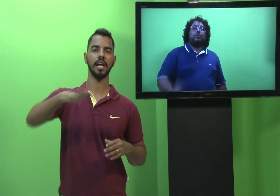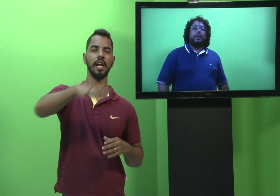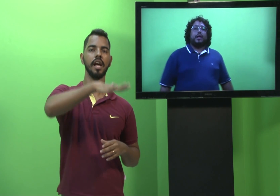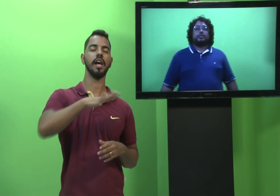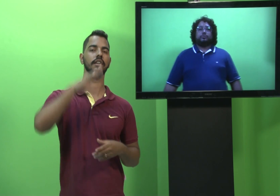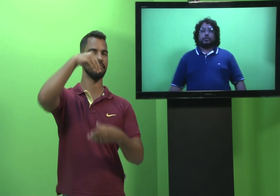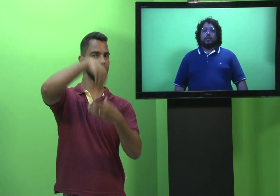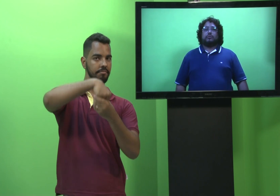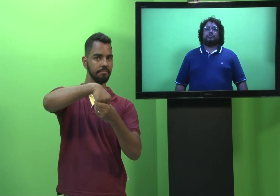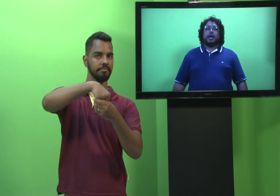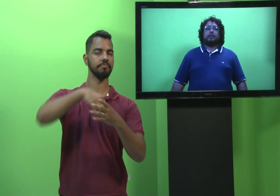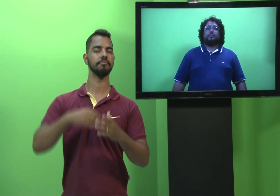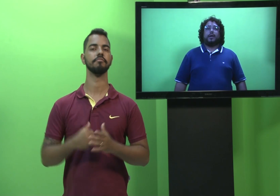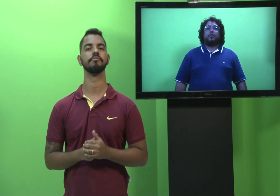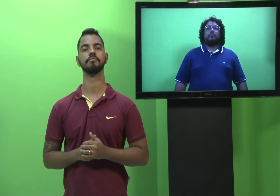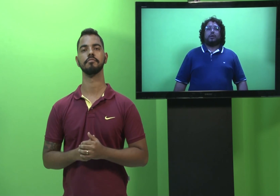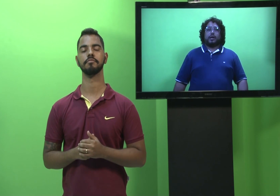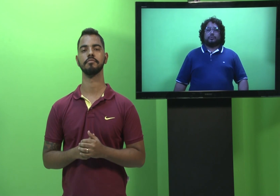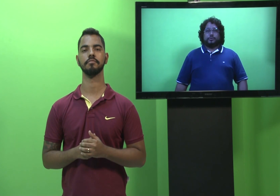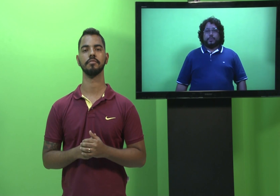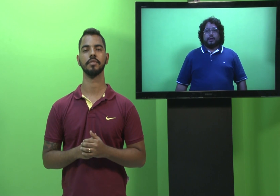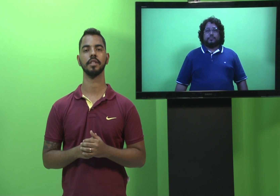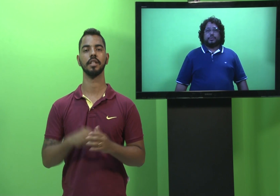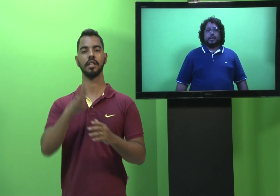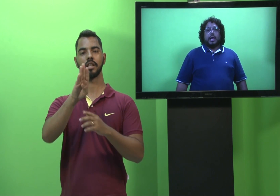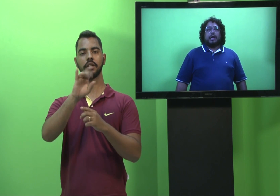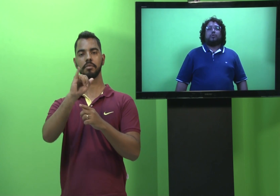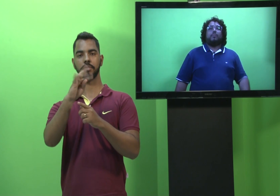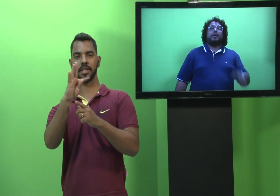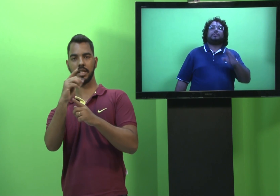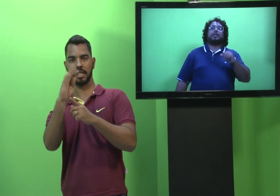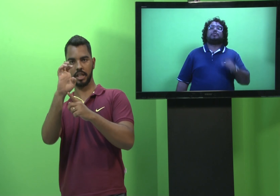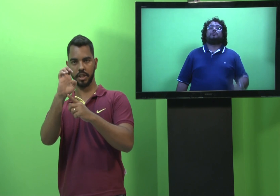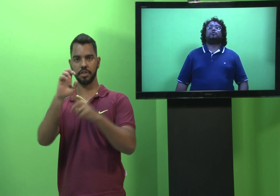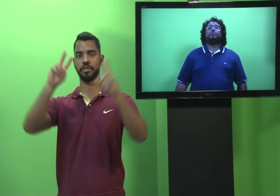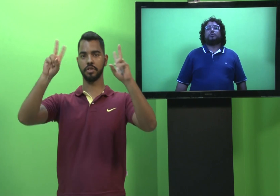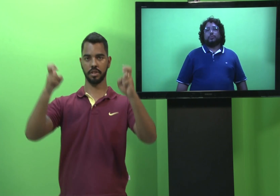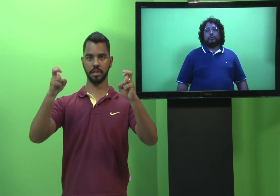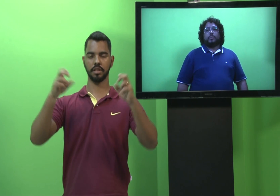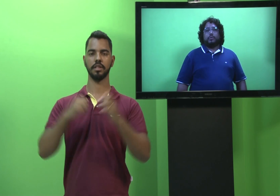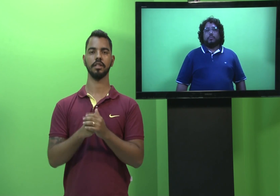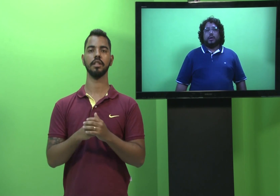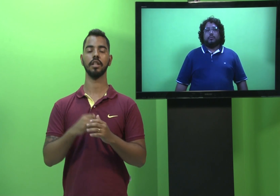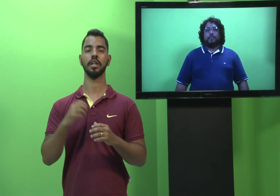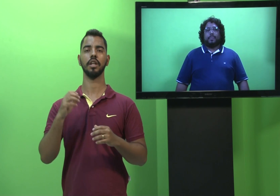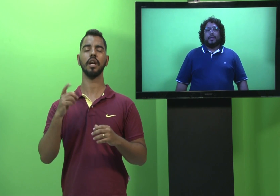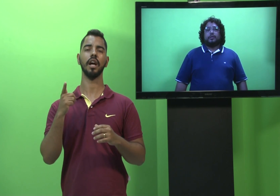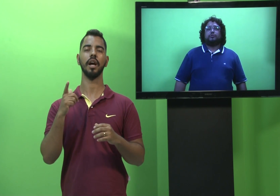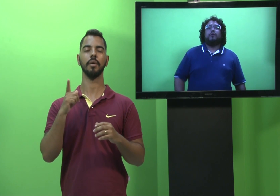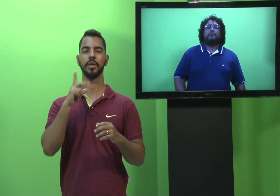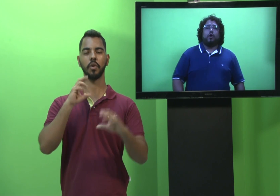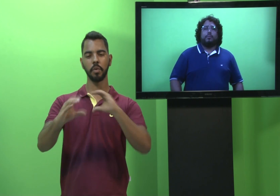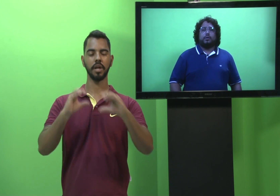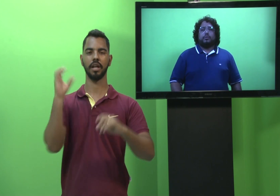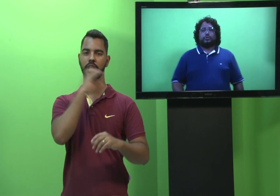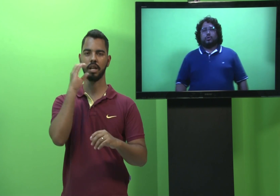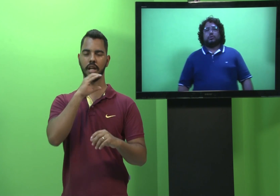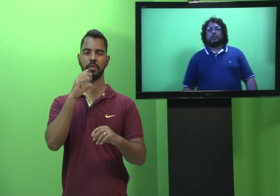O bilhete é um gênero usado para comunicações breves. Atualmente está sendo substituído pelo e-mail. De uma forma ou de